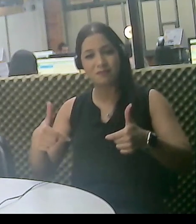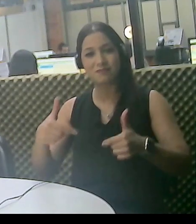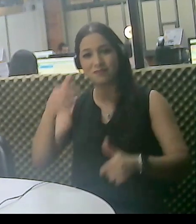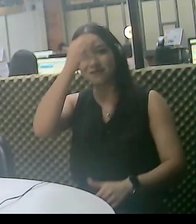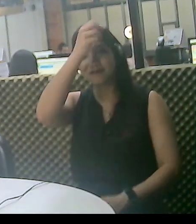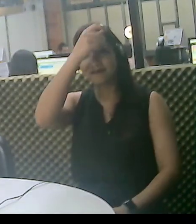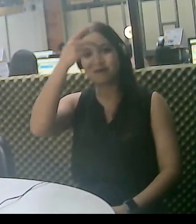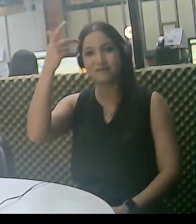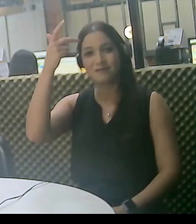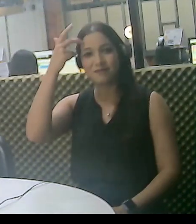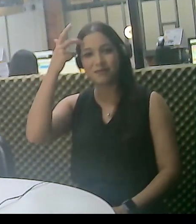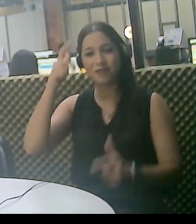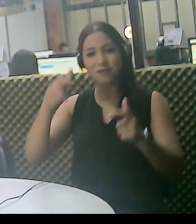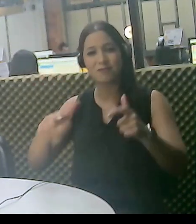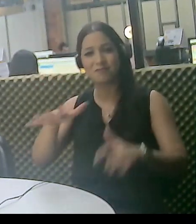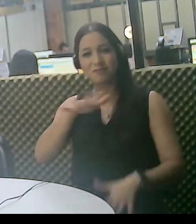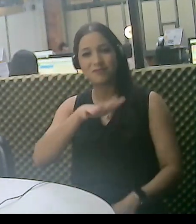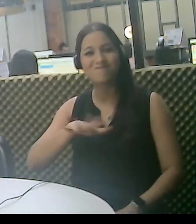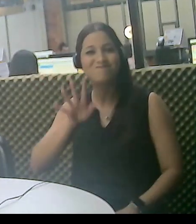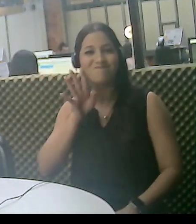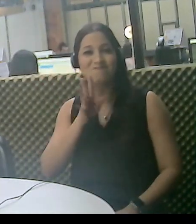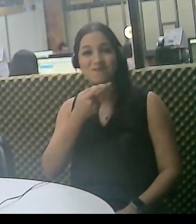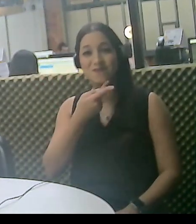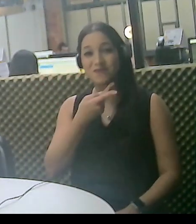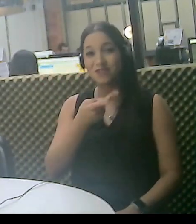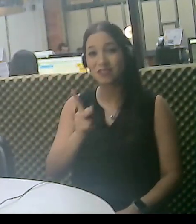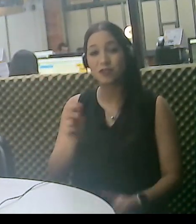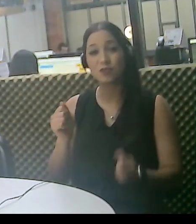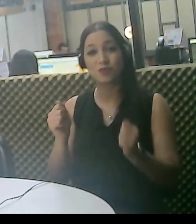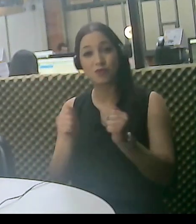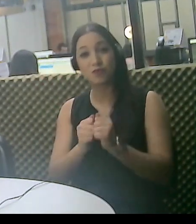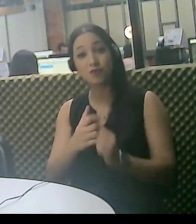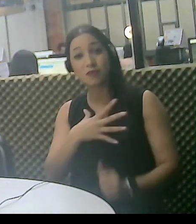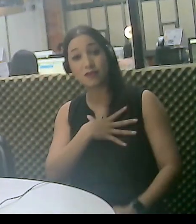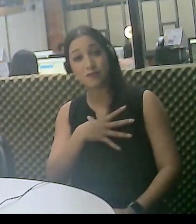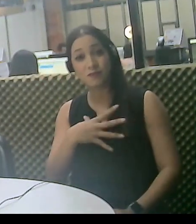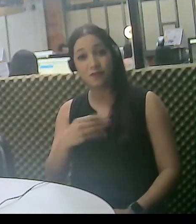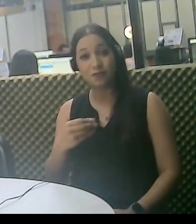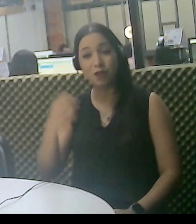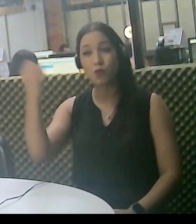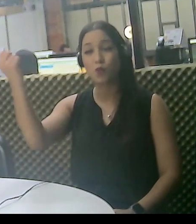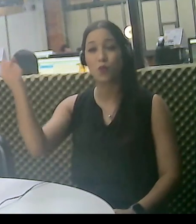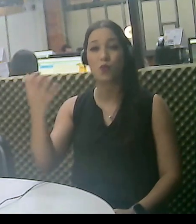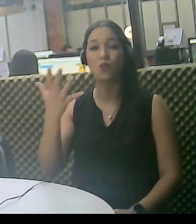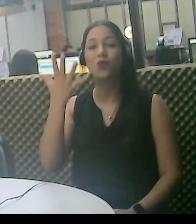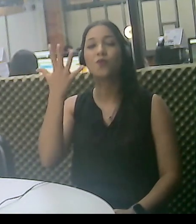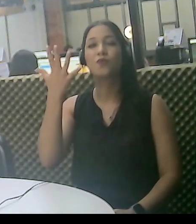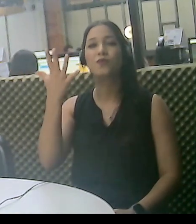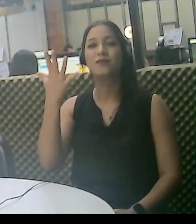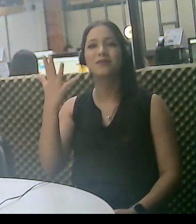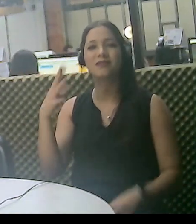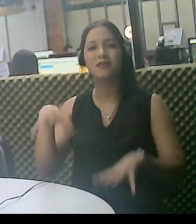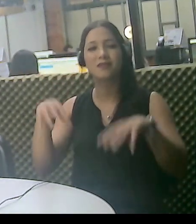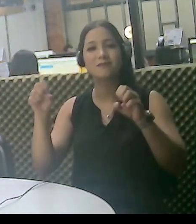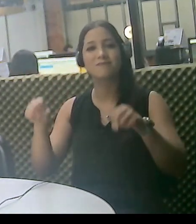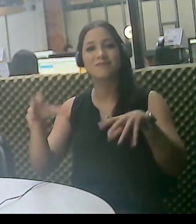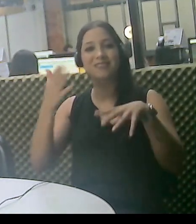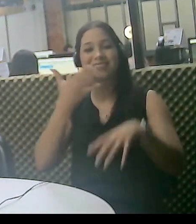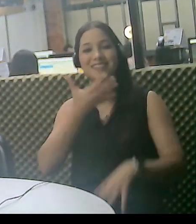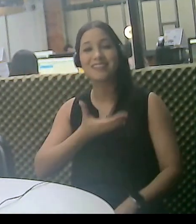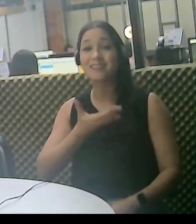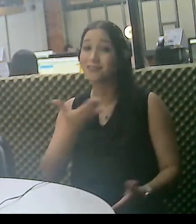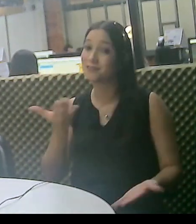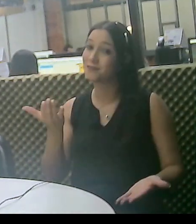um espaço muito legal pra gente vir, trazer nosso filho, cheio de luzes, a magia do Natal,